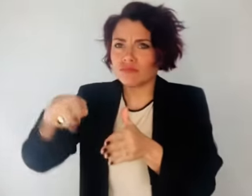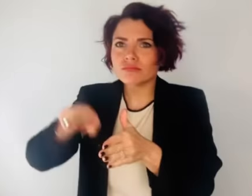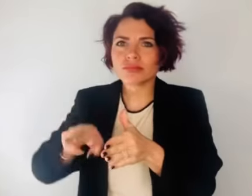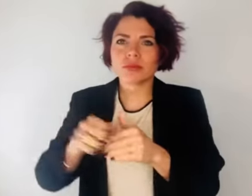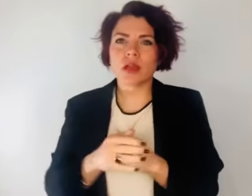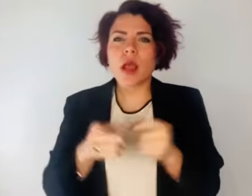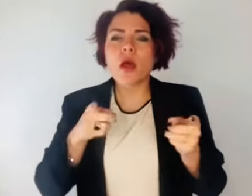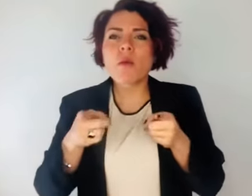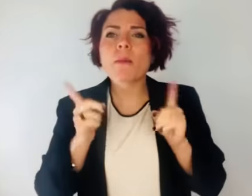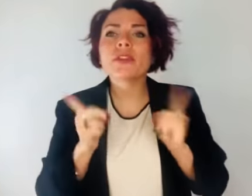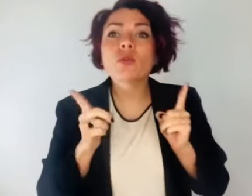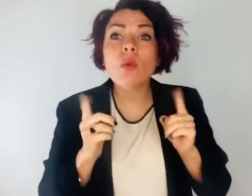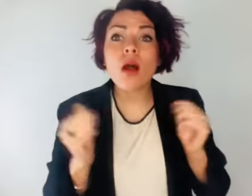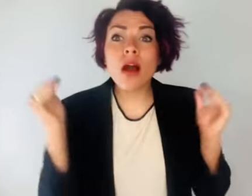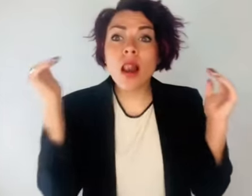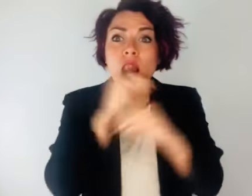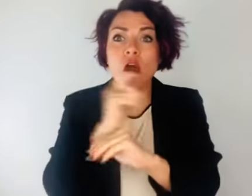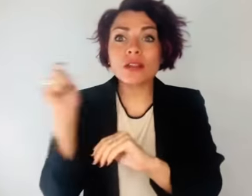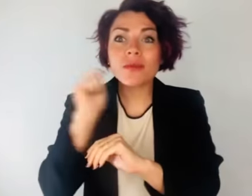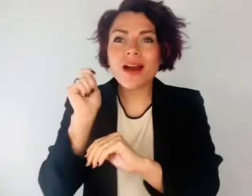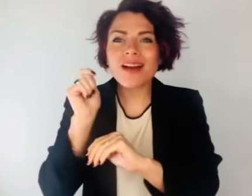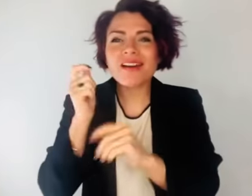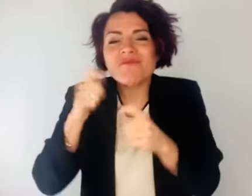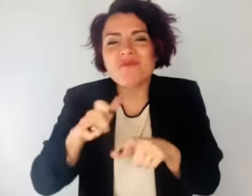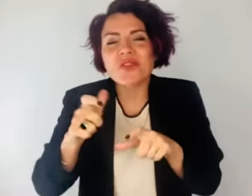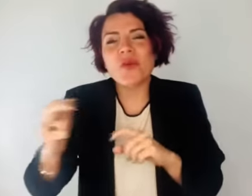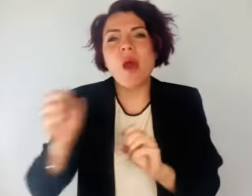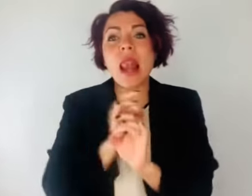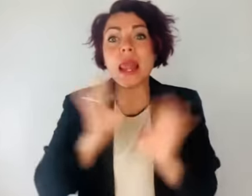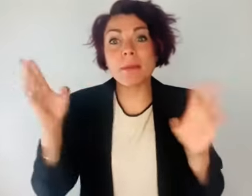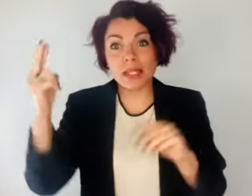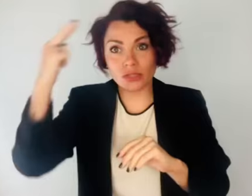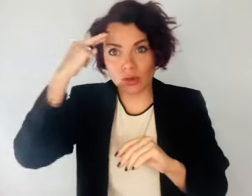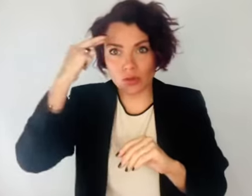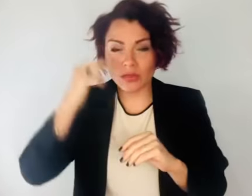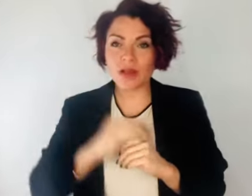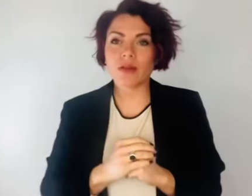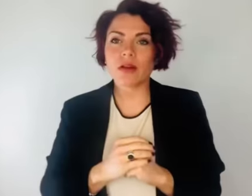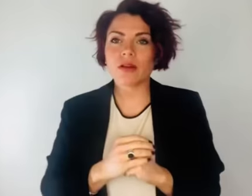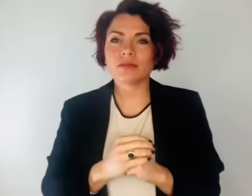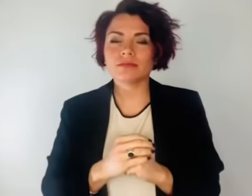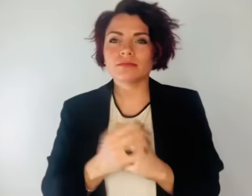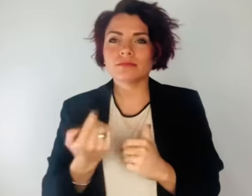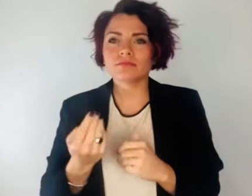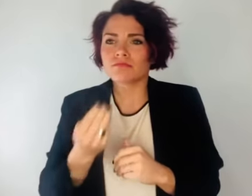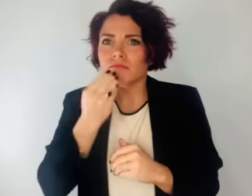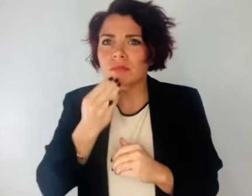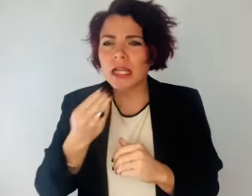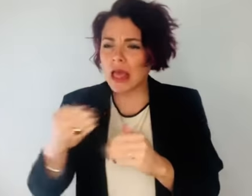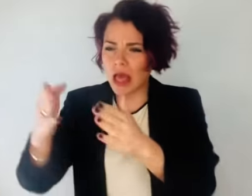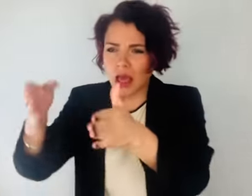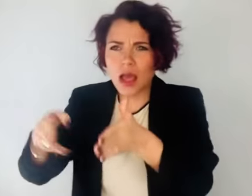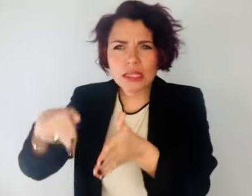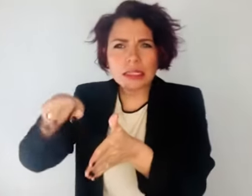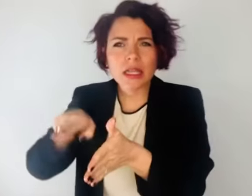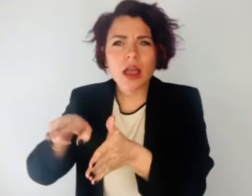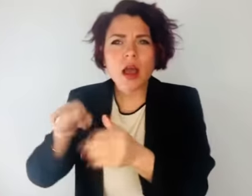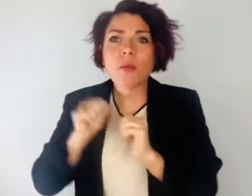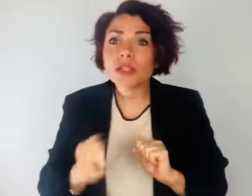faceva nella notte della celebrazione pasquale per ricordare la liberazione ma chi poteva mangiare sdraiato sul letto